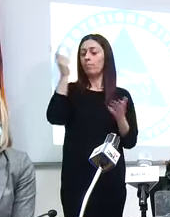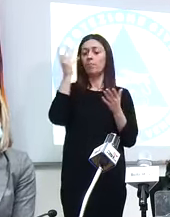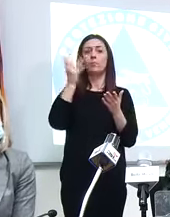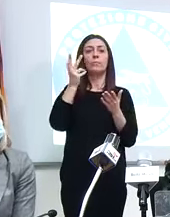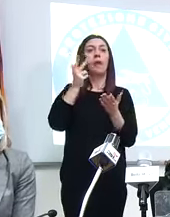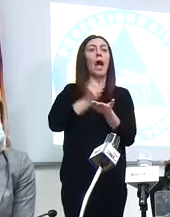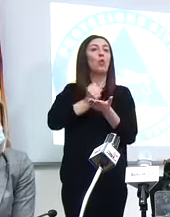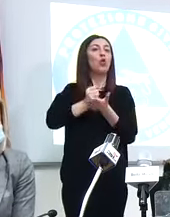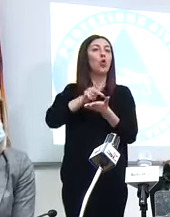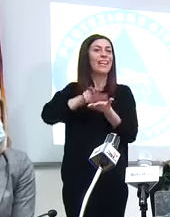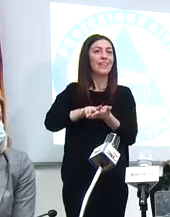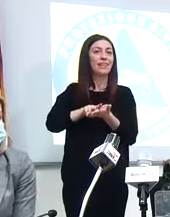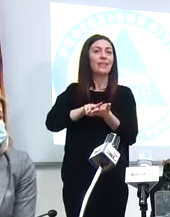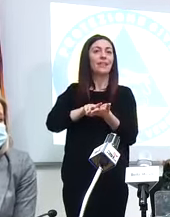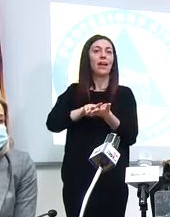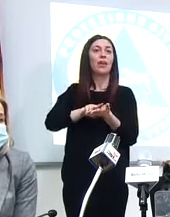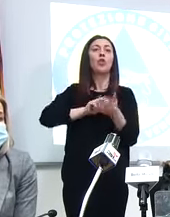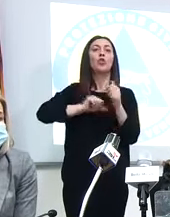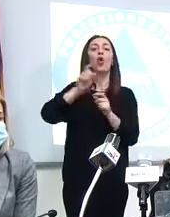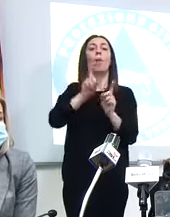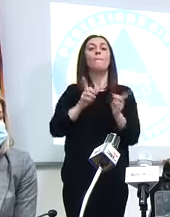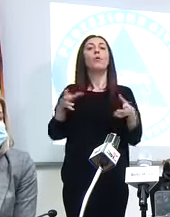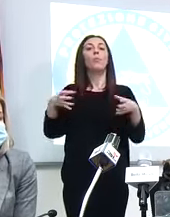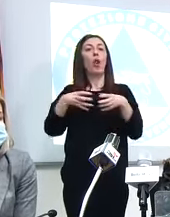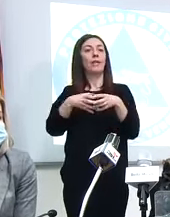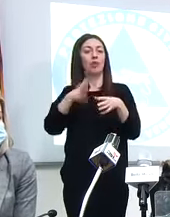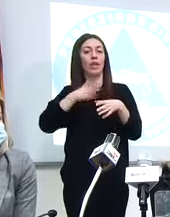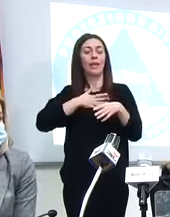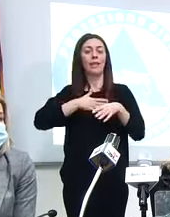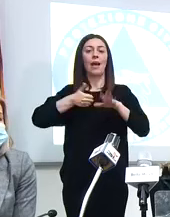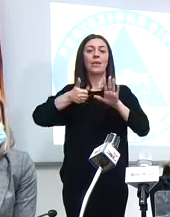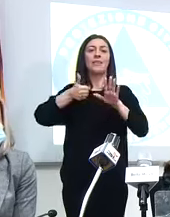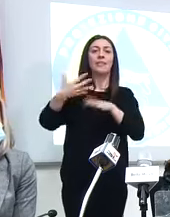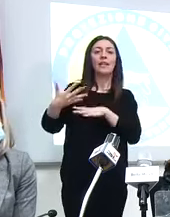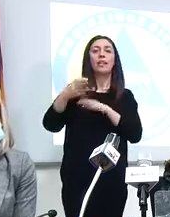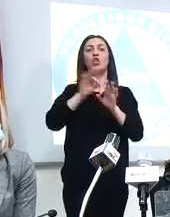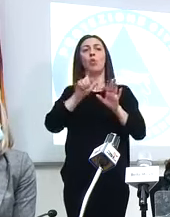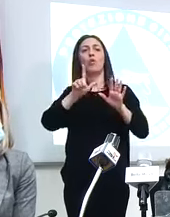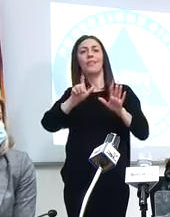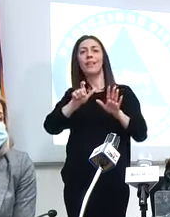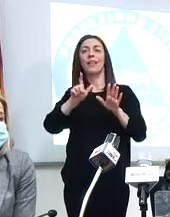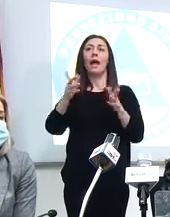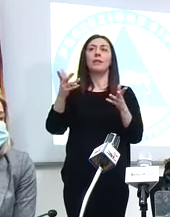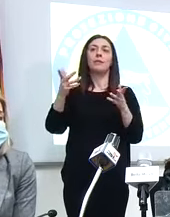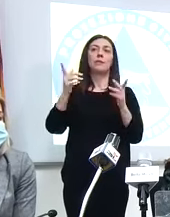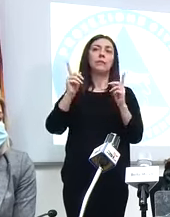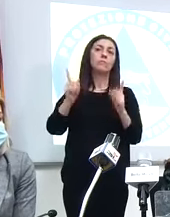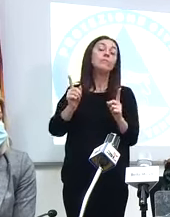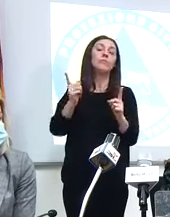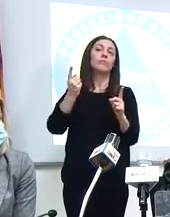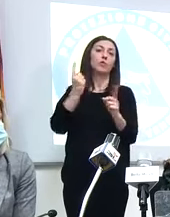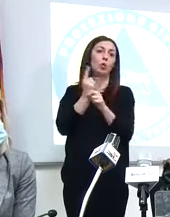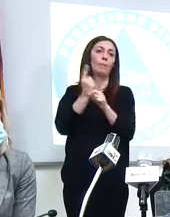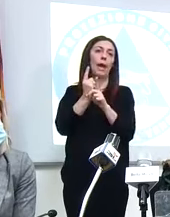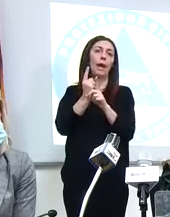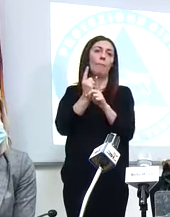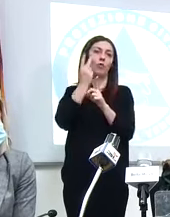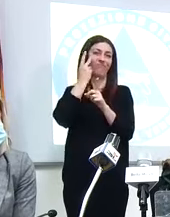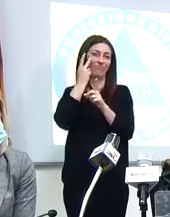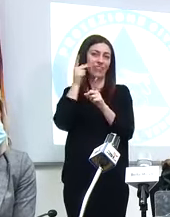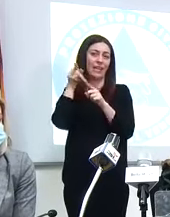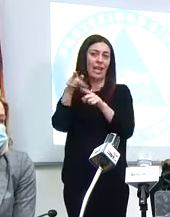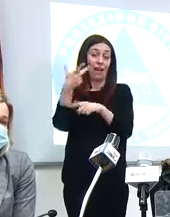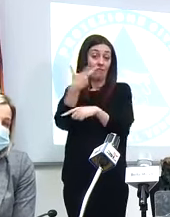popolazione di età inferiore ai 65 anni, ai 70 o ai 60, allora lì dovremo orientare l'utilizzo di